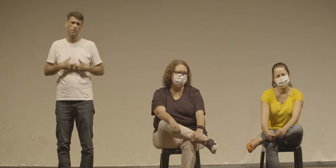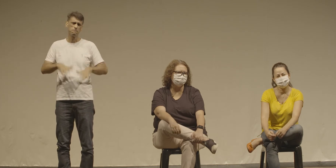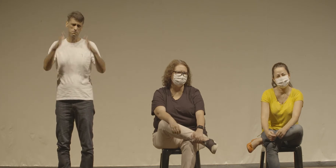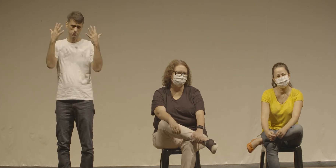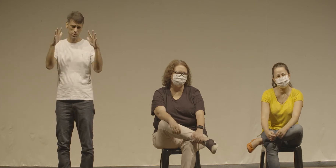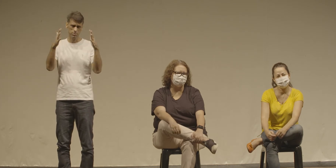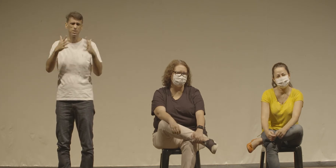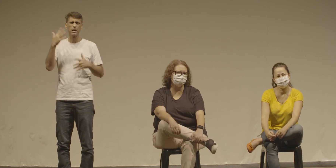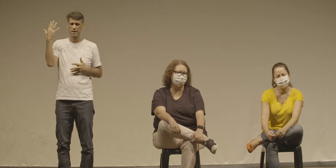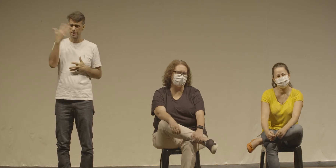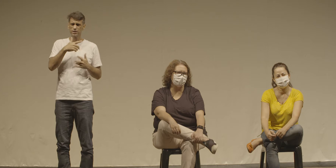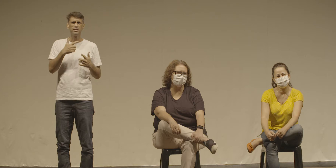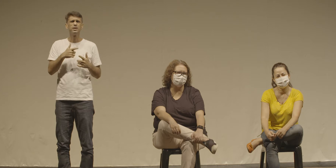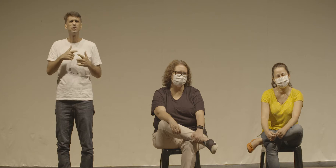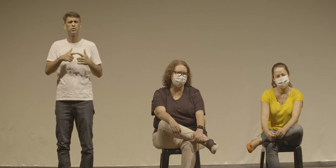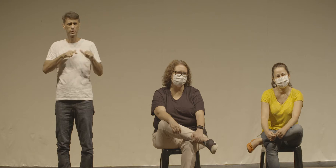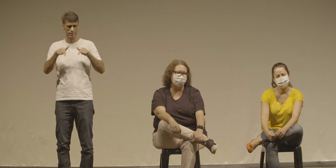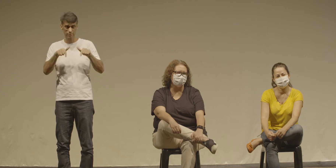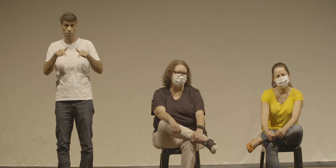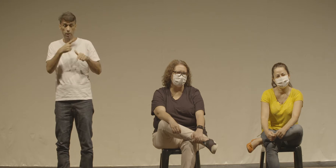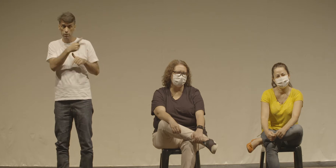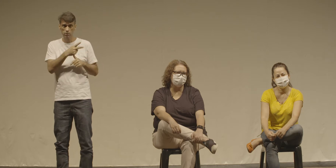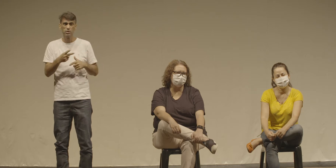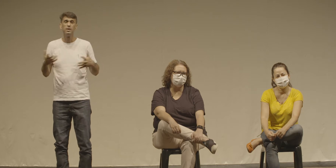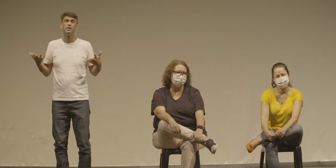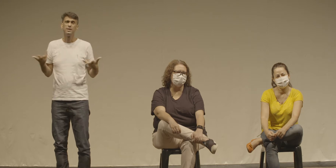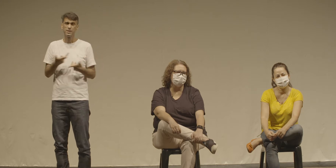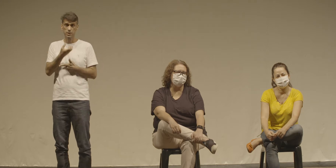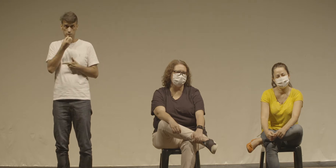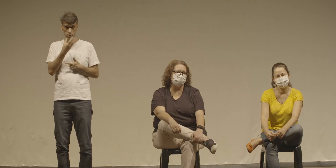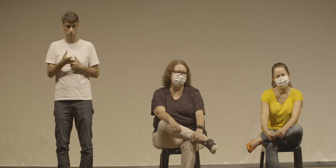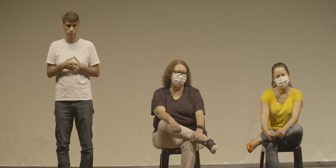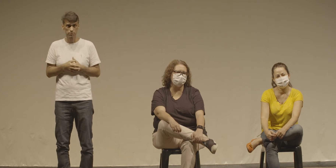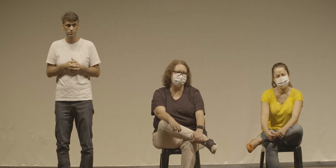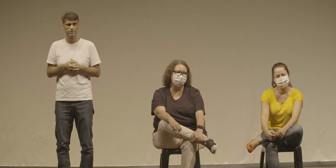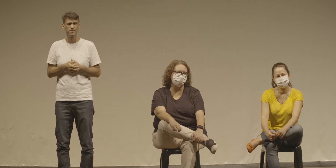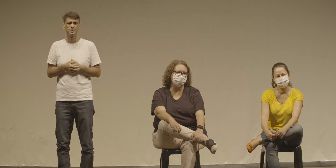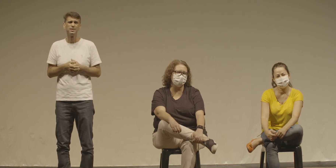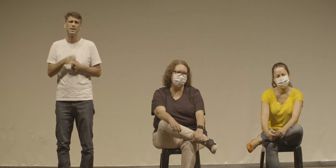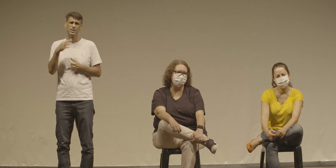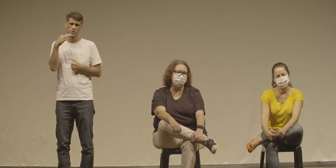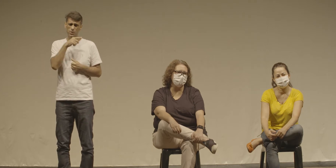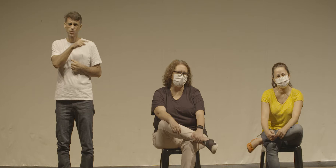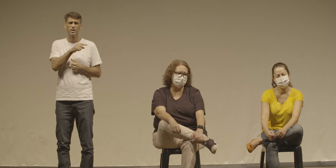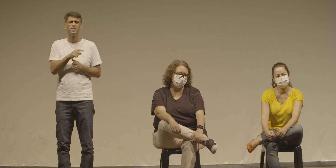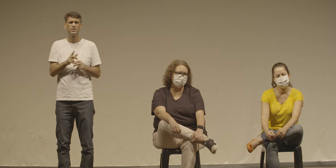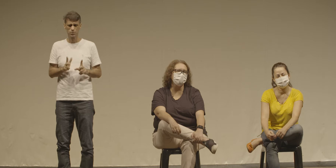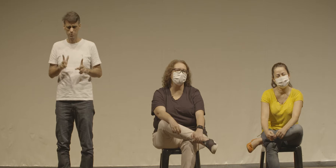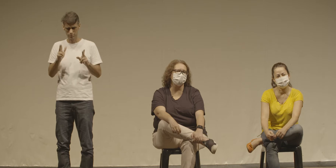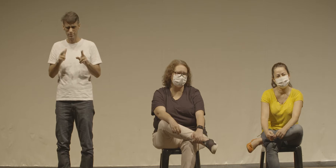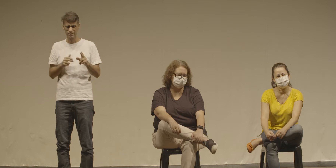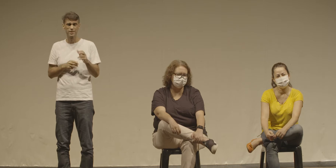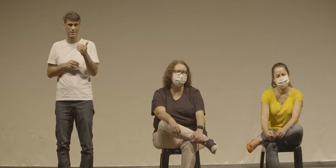pelo trabalho, maravilhoso, um trabalho muito bom. E ali a gente vê o recorte de 100 anos,